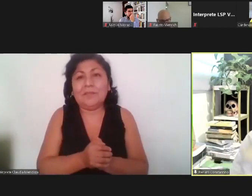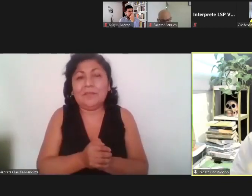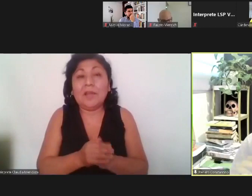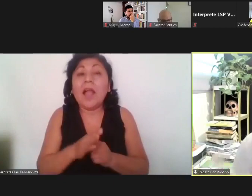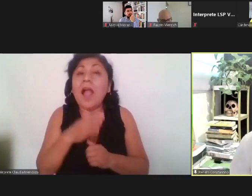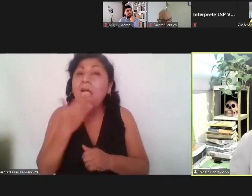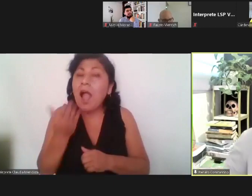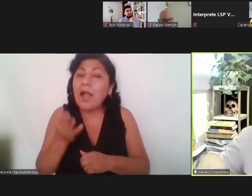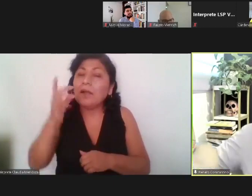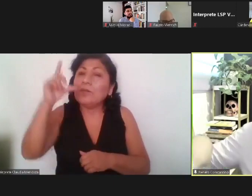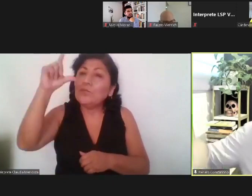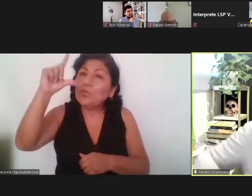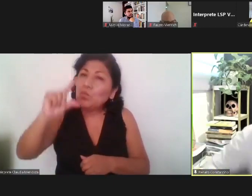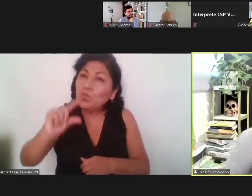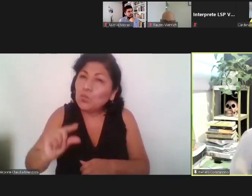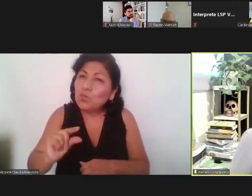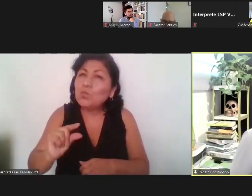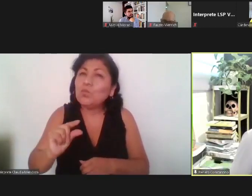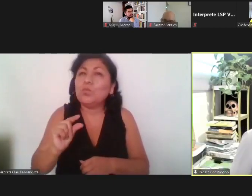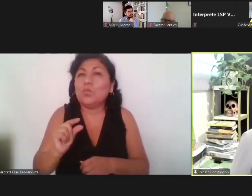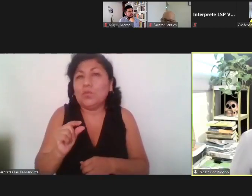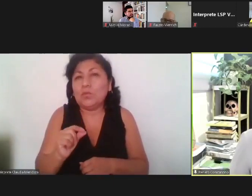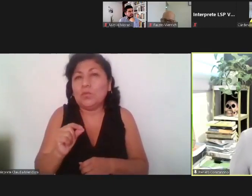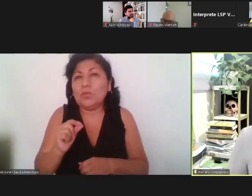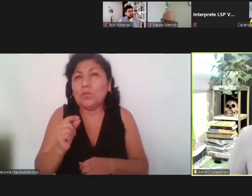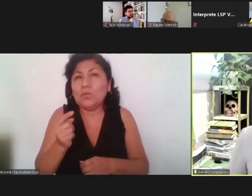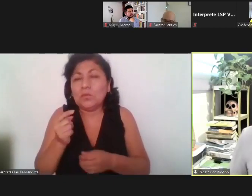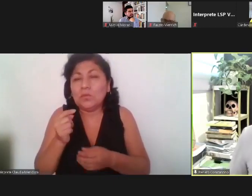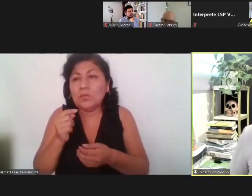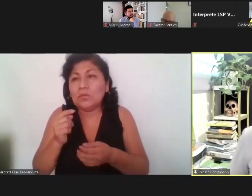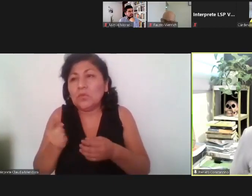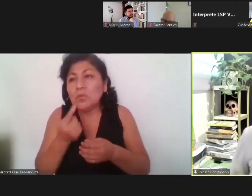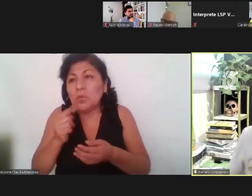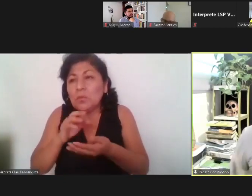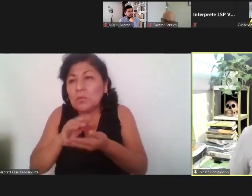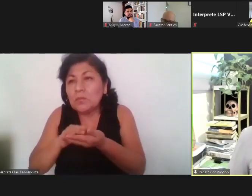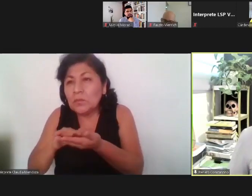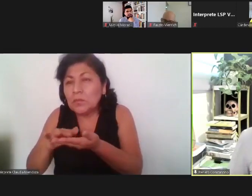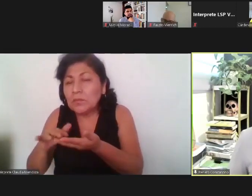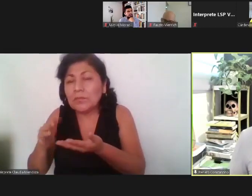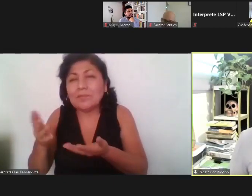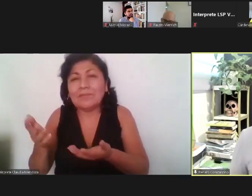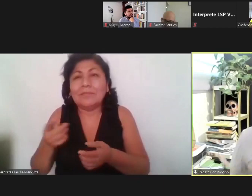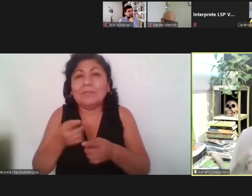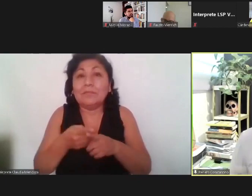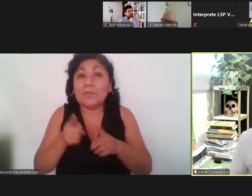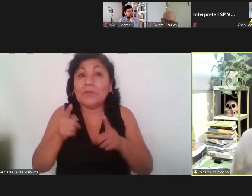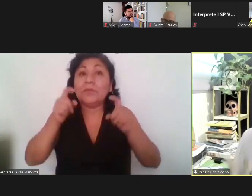que los convierto a braille, sino que puedo ampliar esa posibilidad. Pero creo que al no otorgar un rol a la